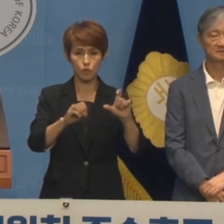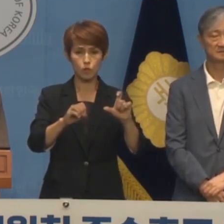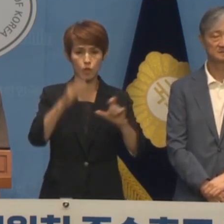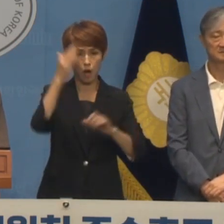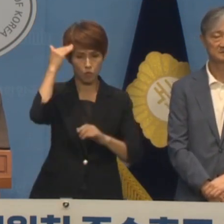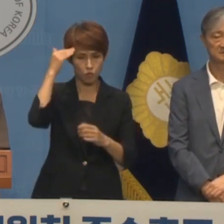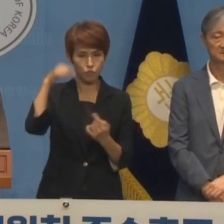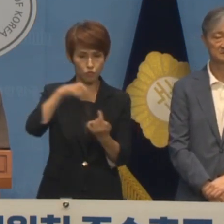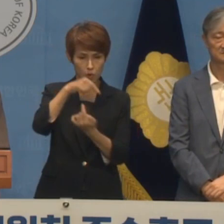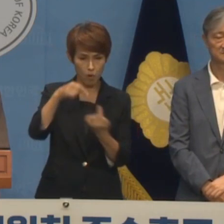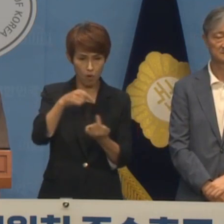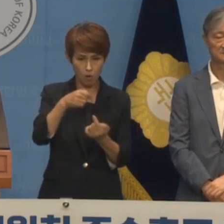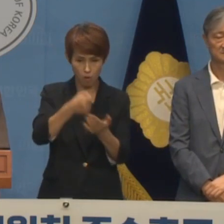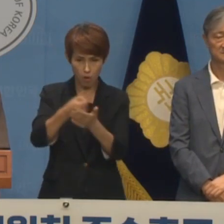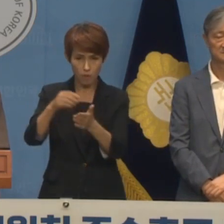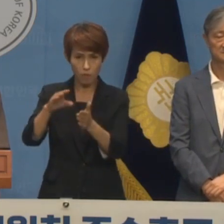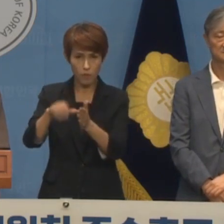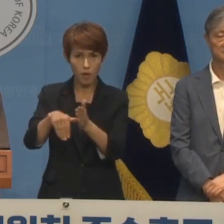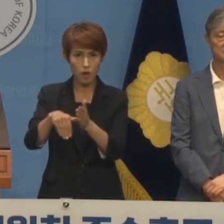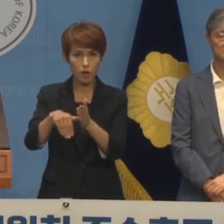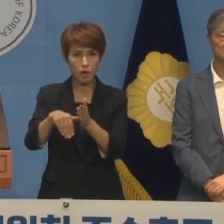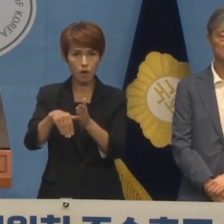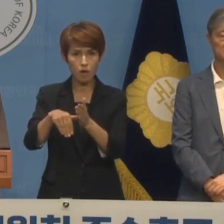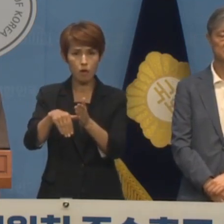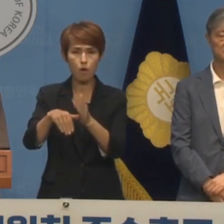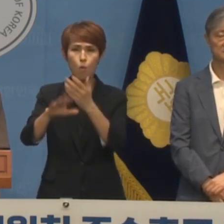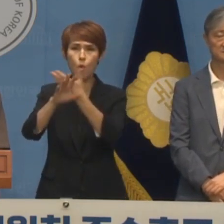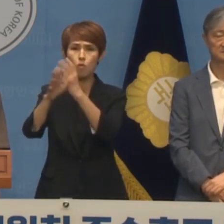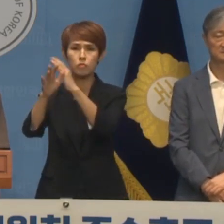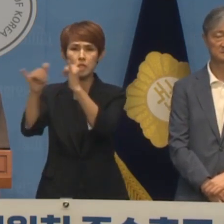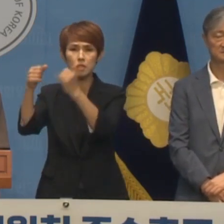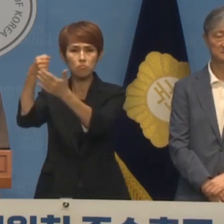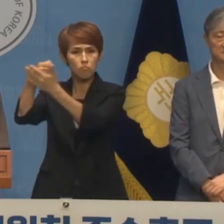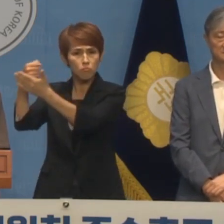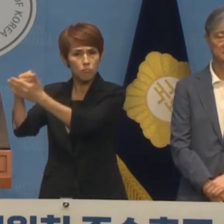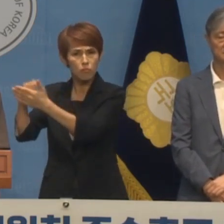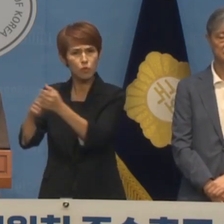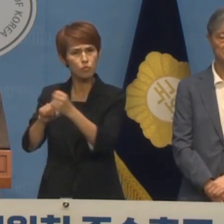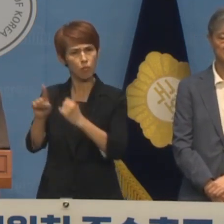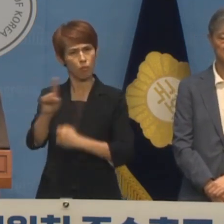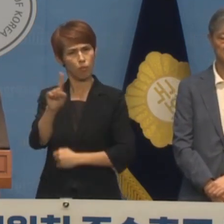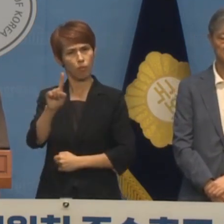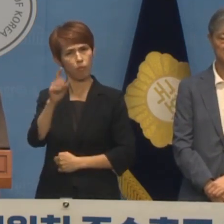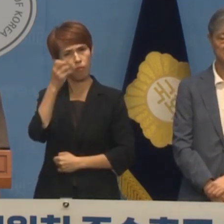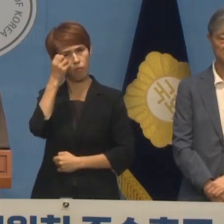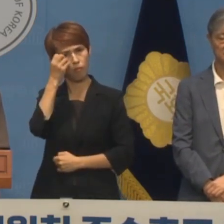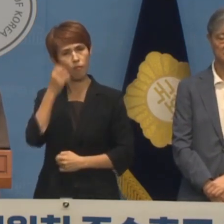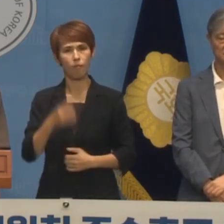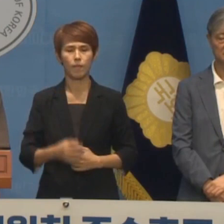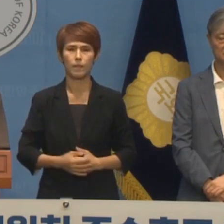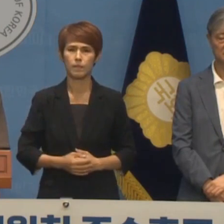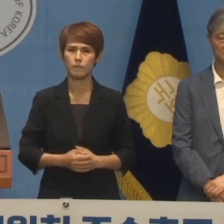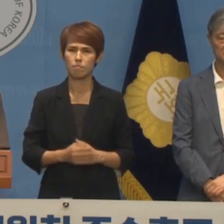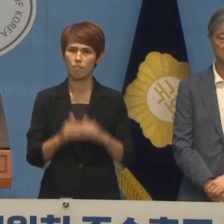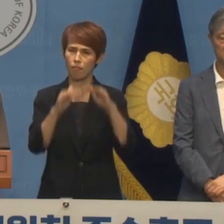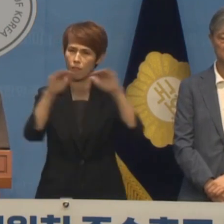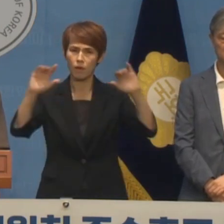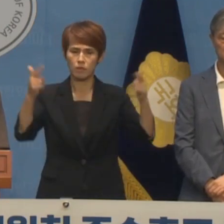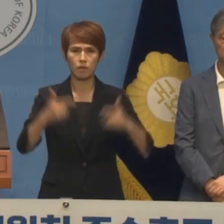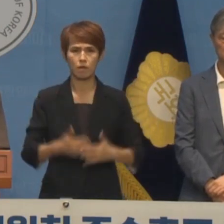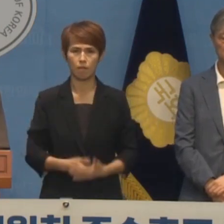PE를 선정하는데 유독 검은머리 외국인들이 선정되는 것은 과연 공정한가요?